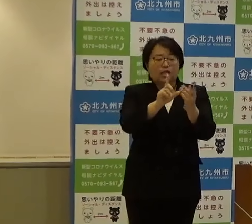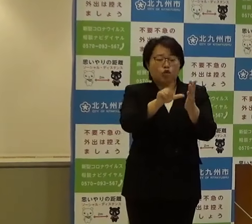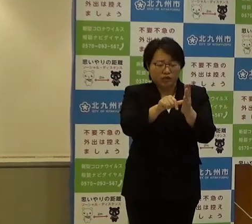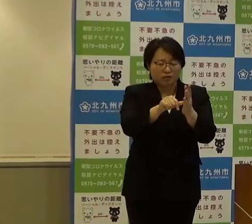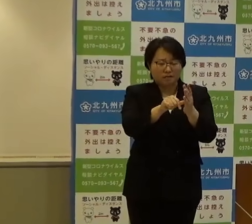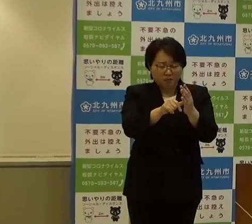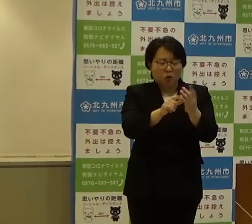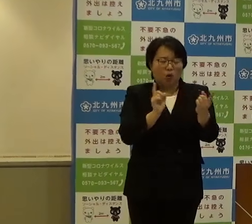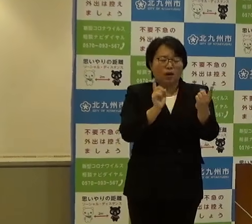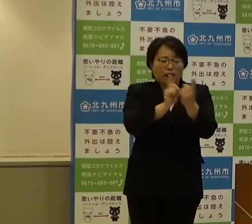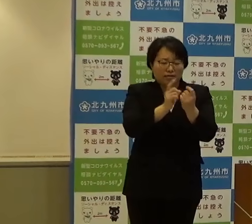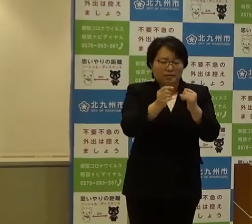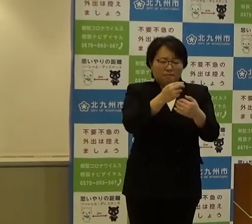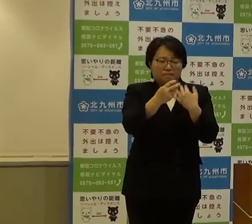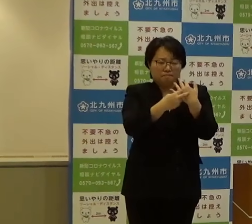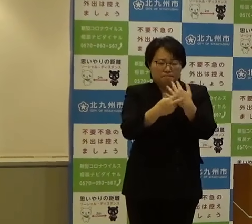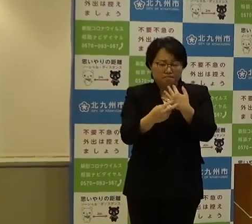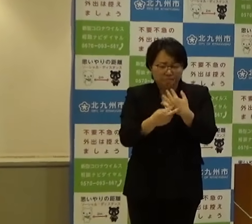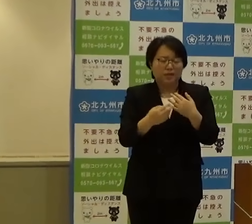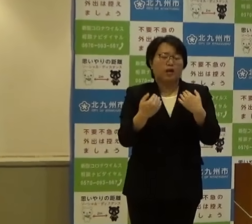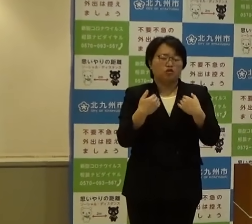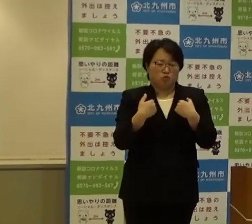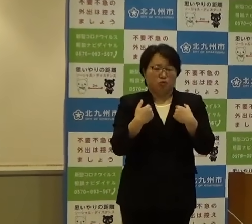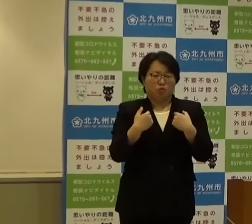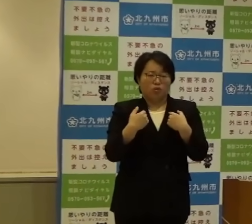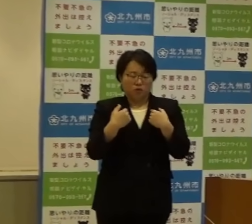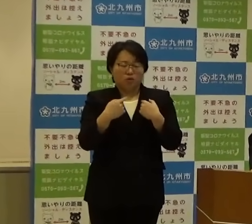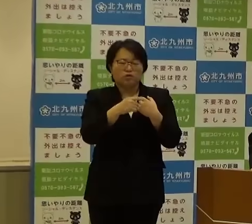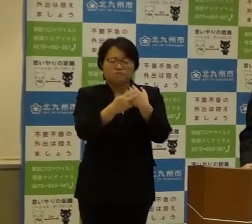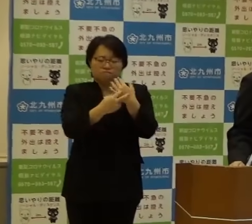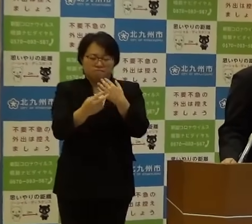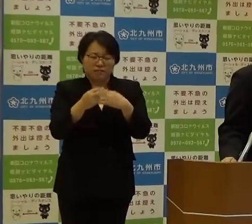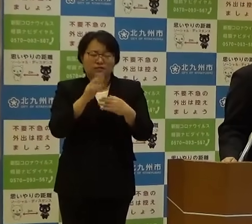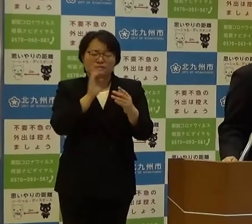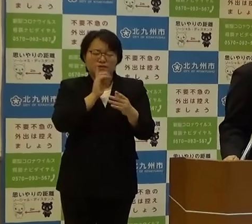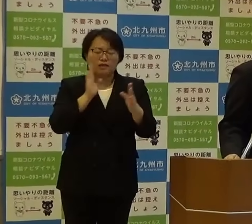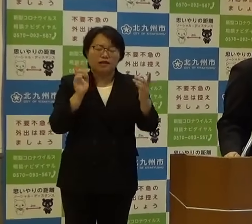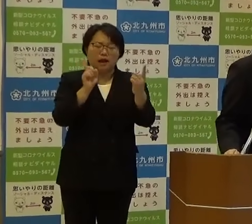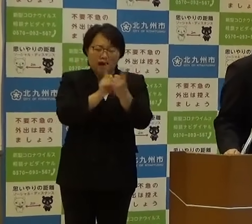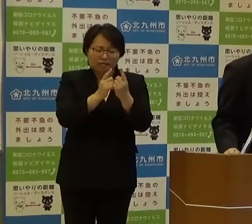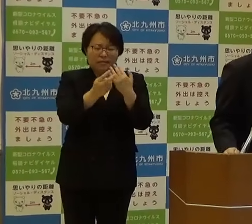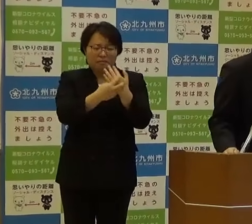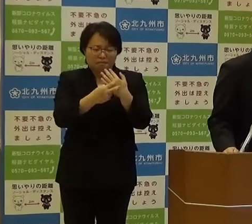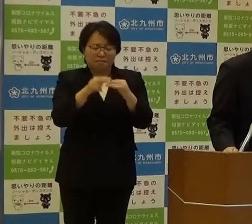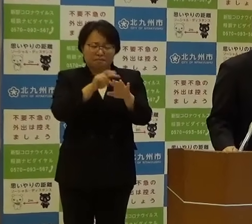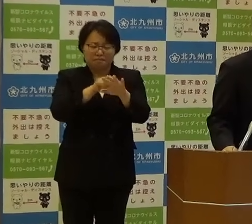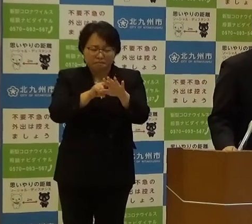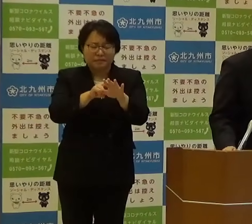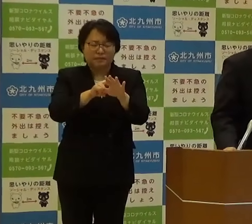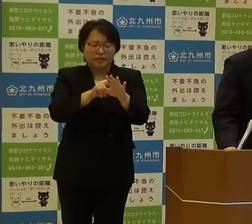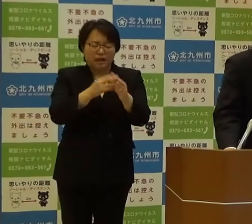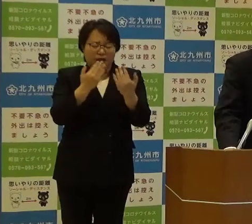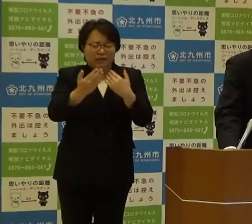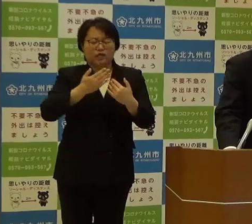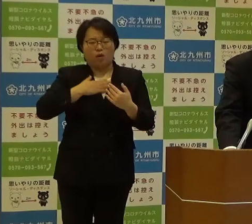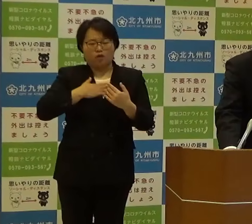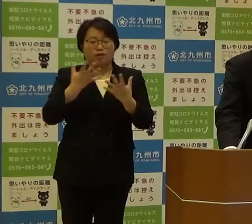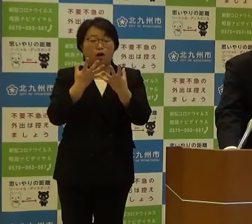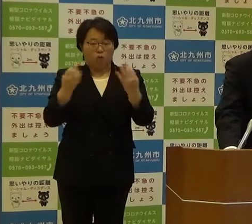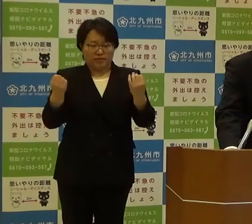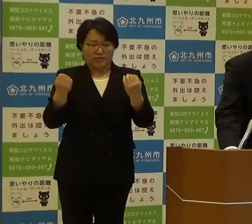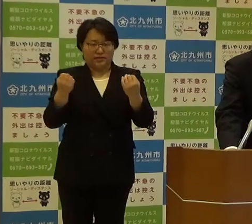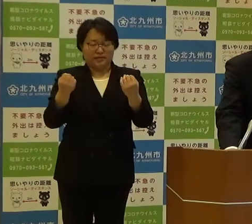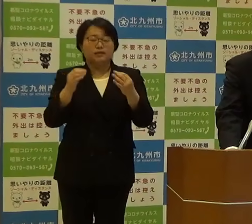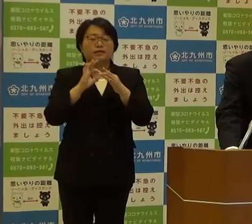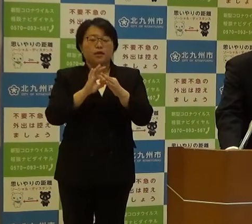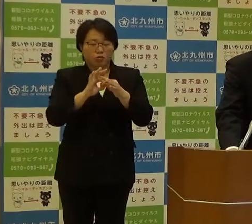ろんな問診を通じてかなり分かると言いますので、慎重な方が多いわけでありますが、基本的には医療のオンライン化